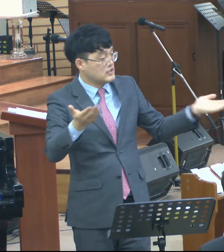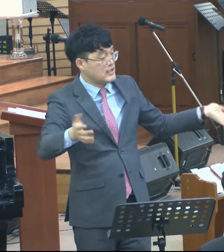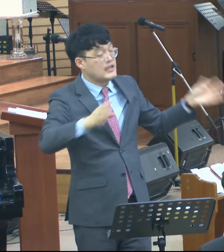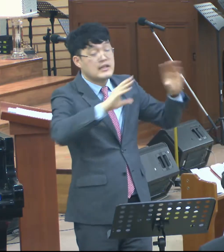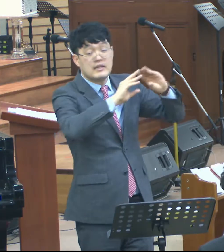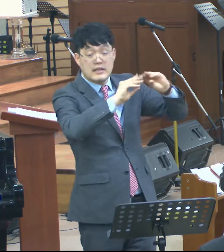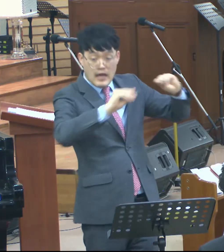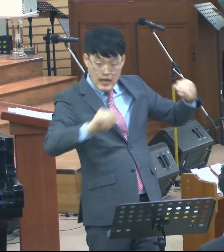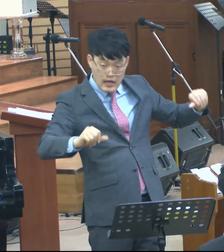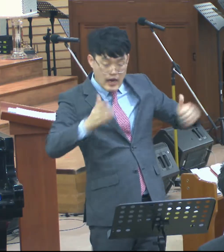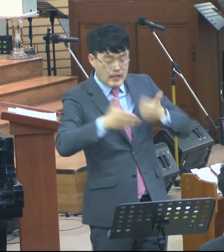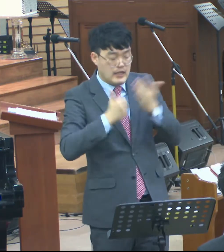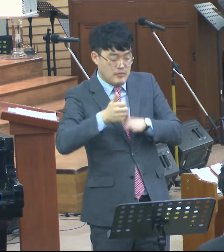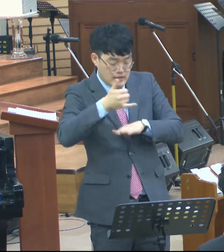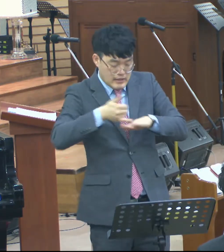뜻을 갖고 계셨습니다.